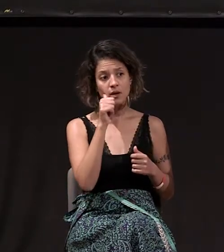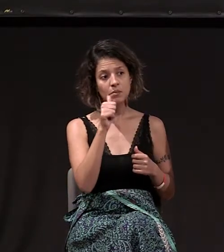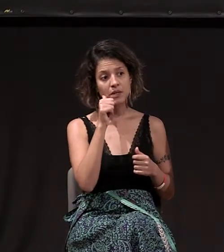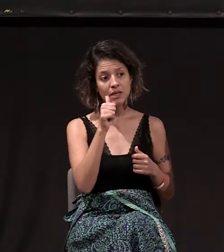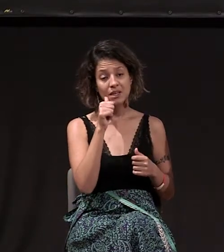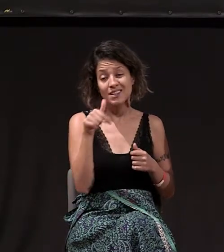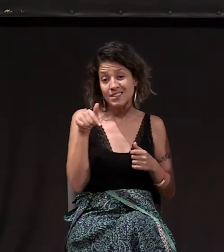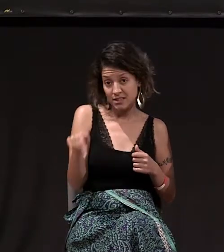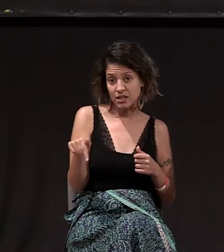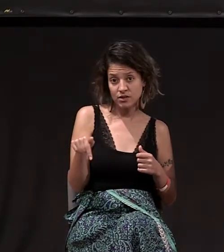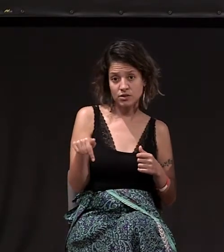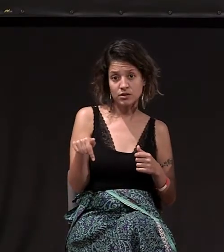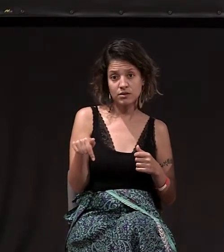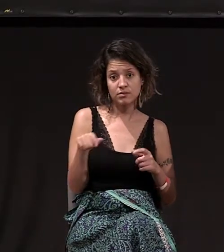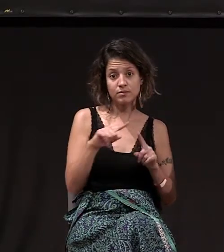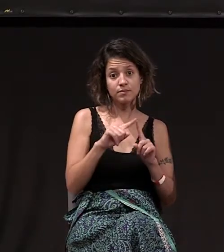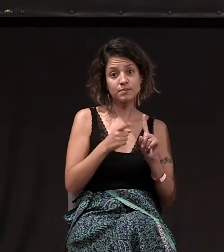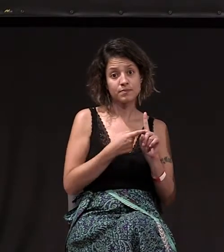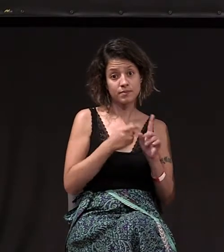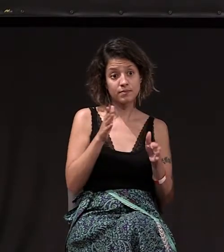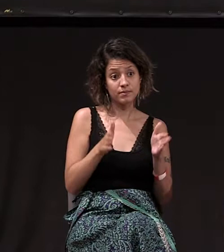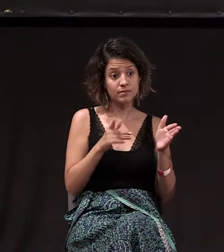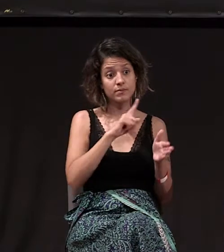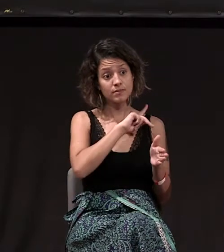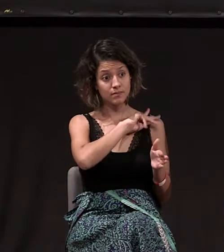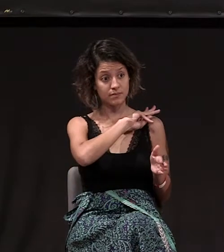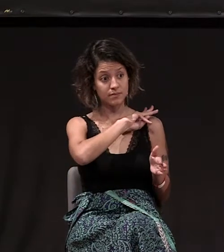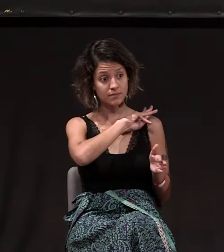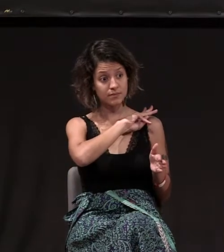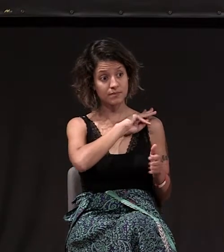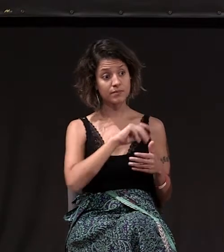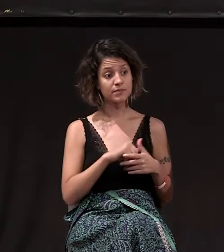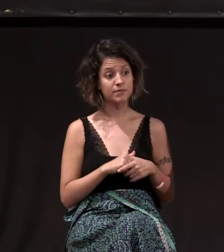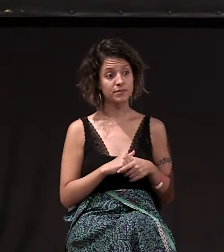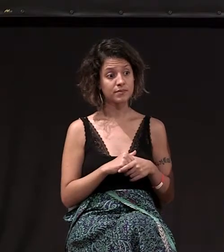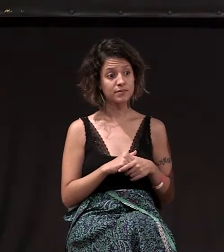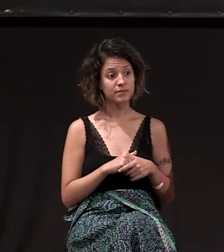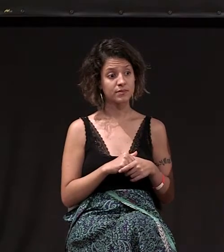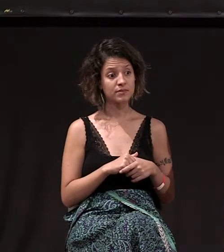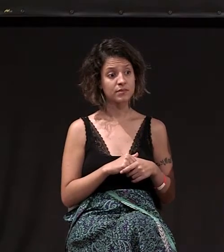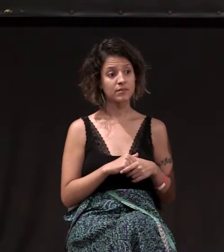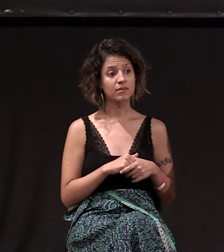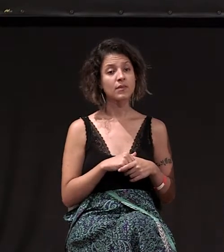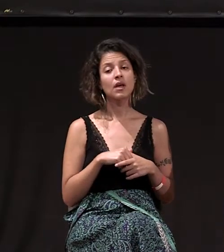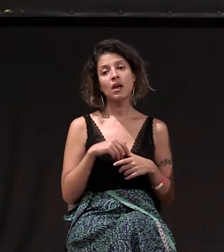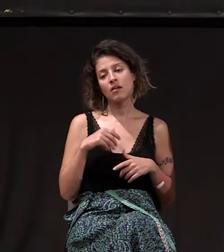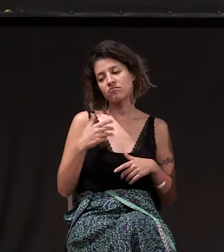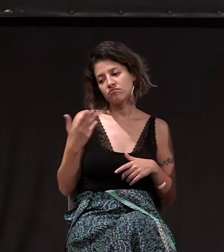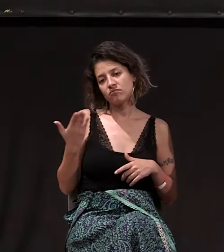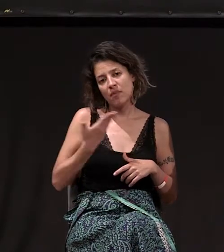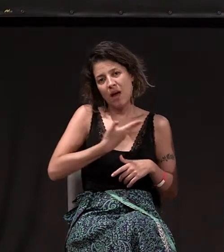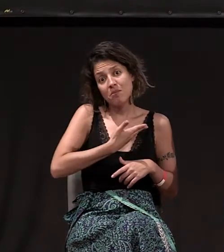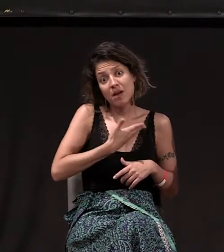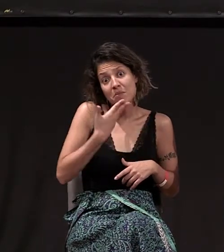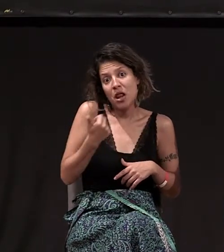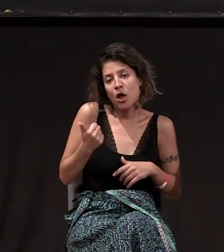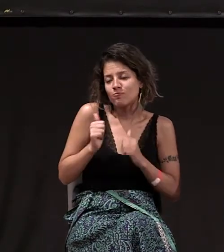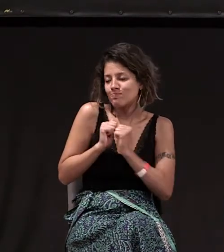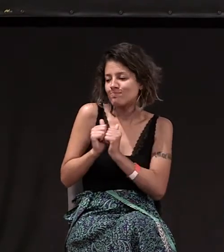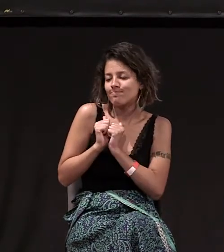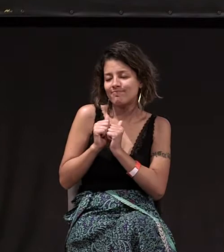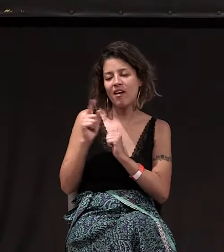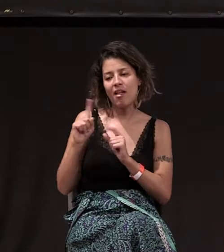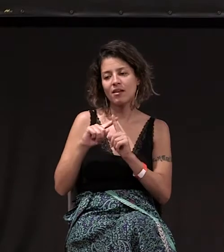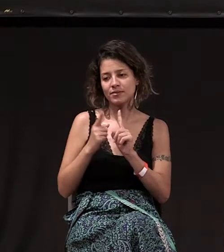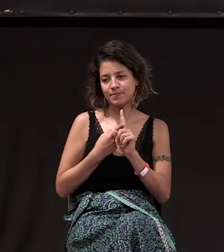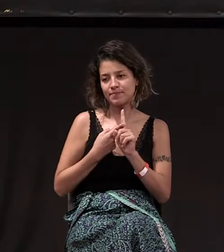se engravidaram durante o período do ensino médio. Uma delas foi a minha melhor amiga. E eu